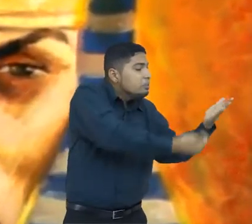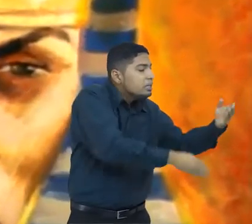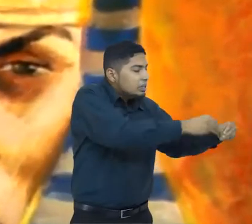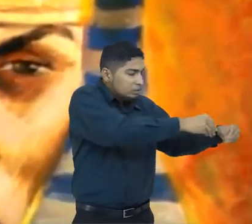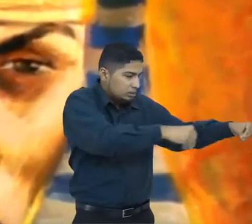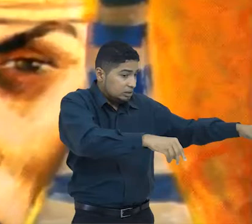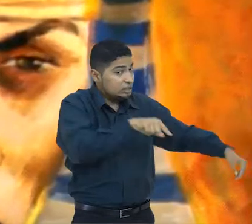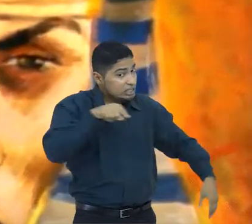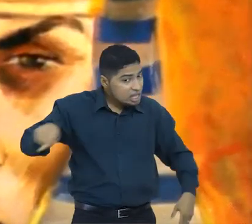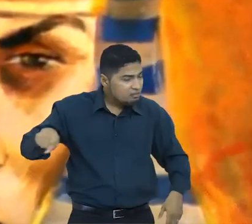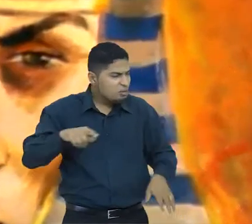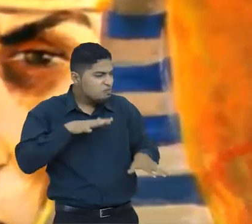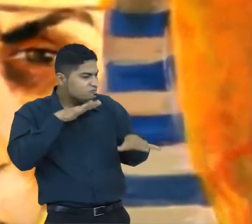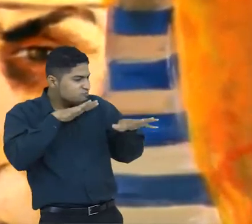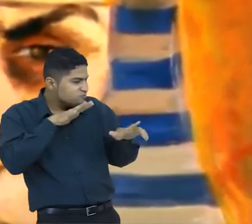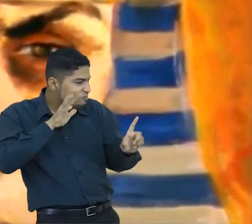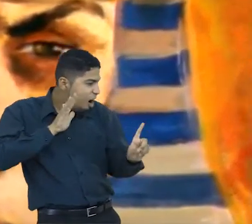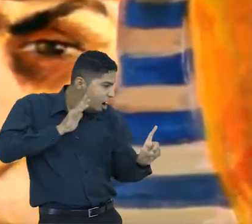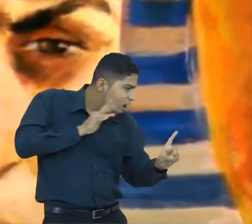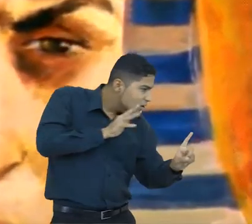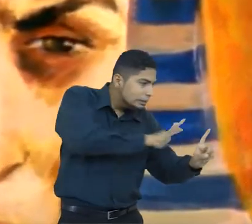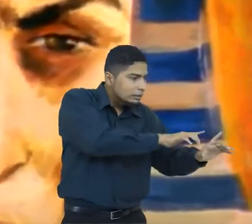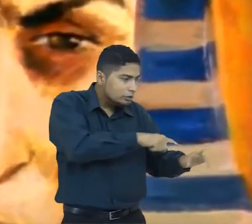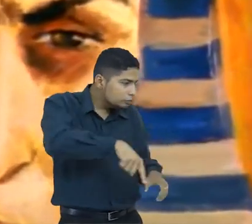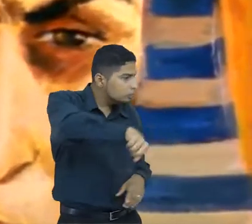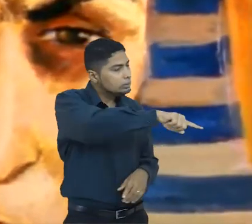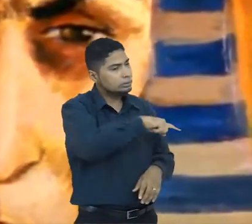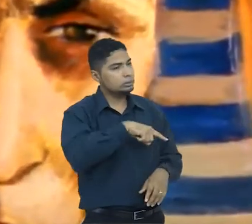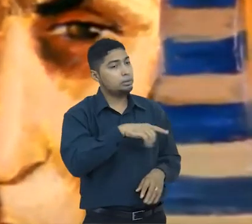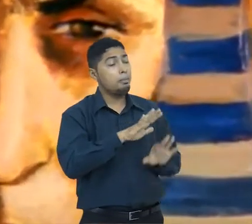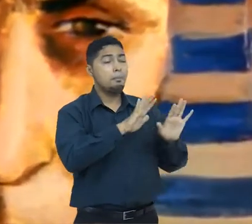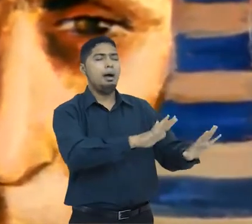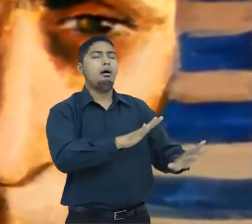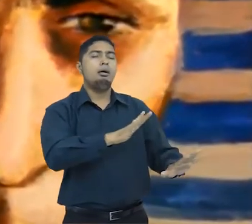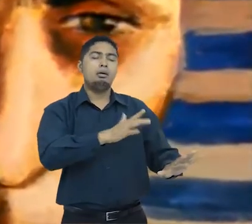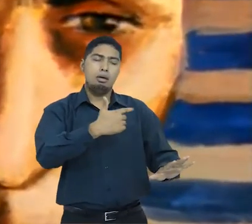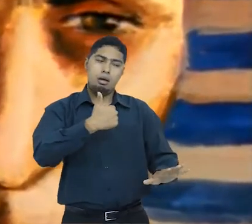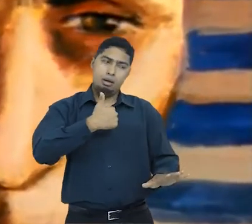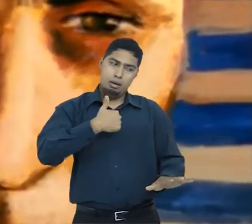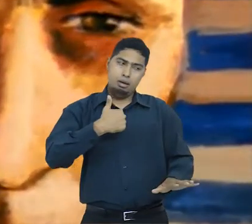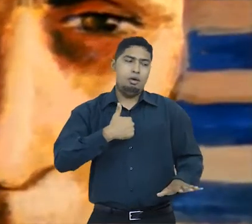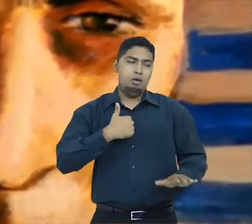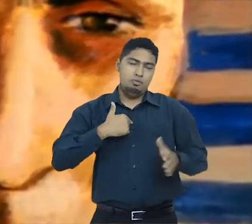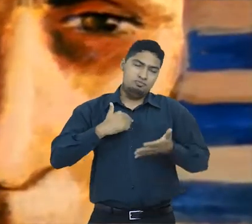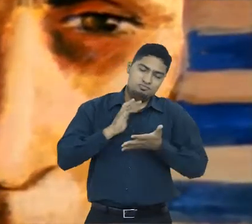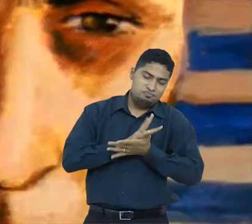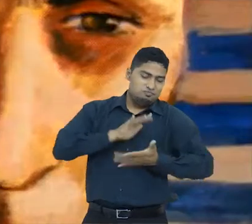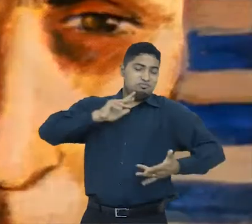dele e ele perseguirá vocês. No entanto, a honra será toda minha e os egípcios saberão que